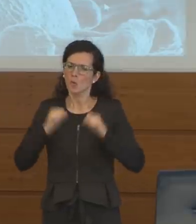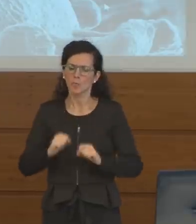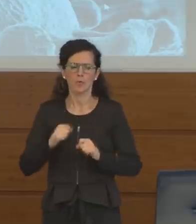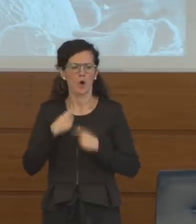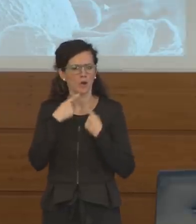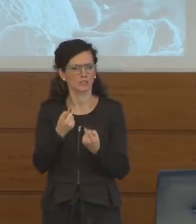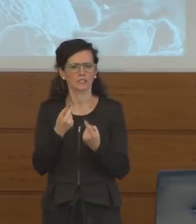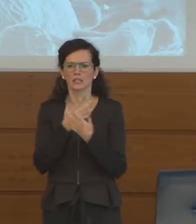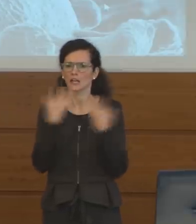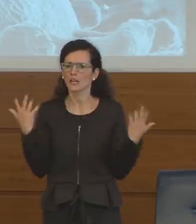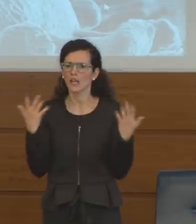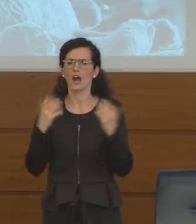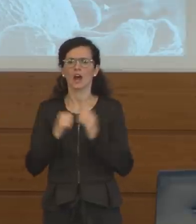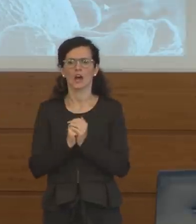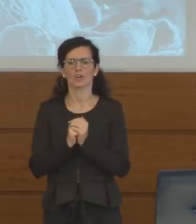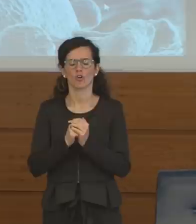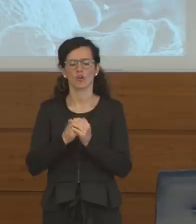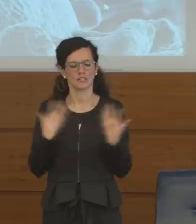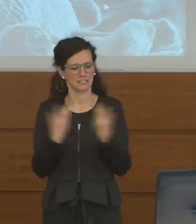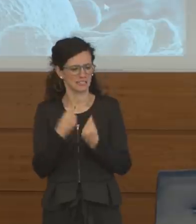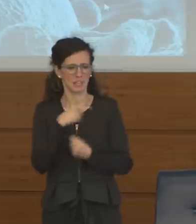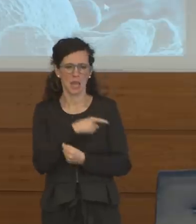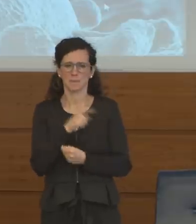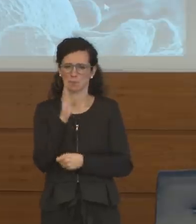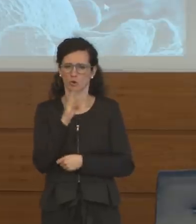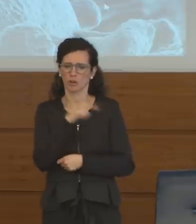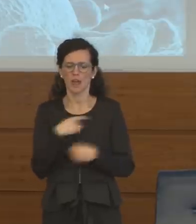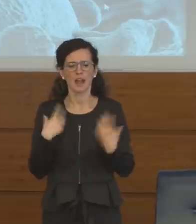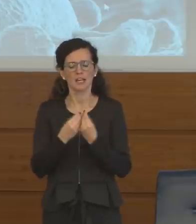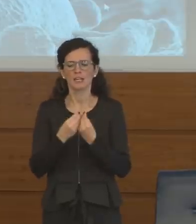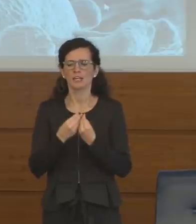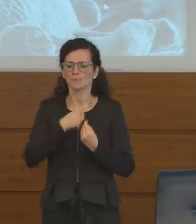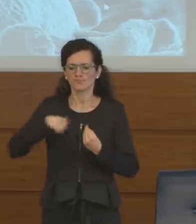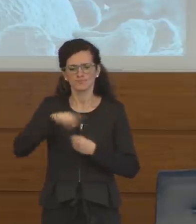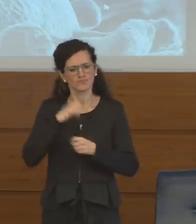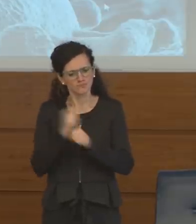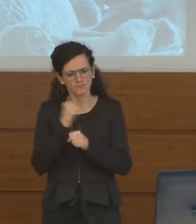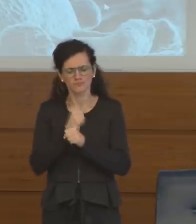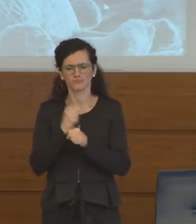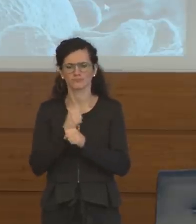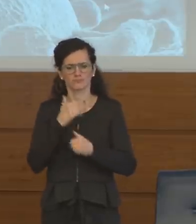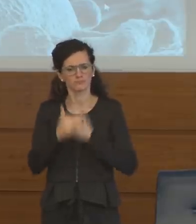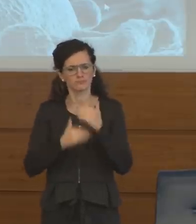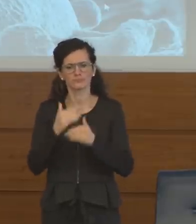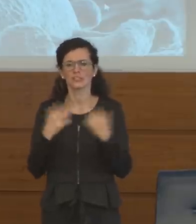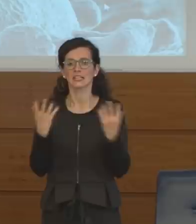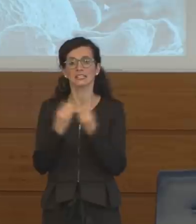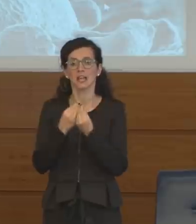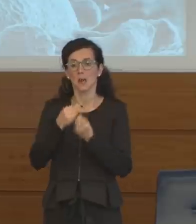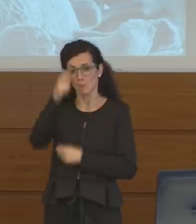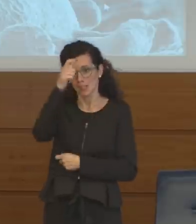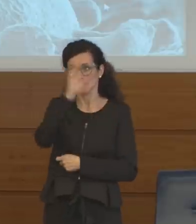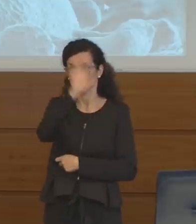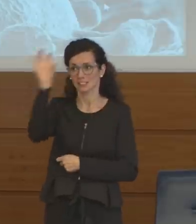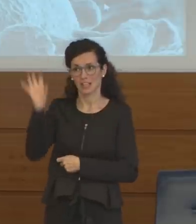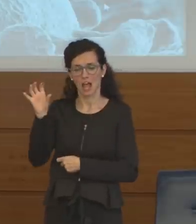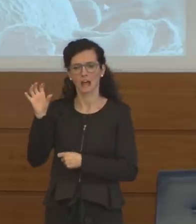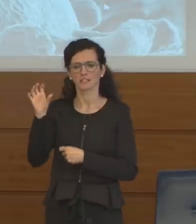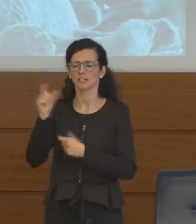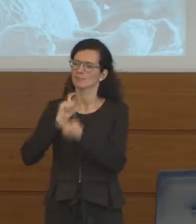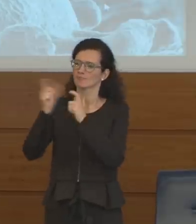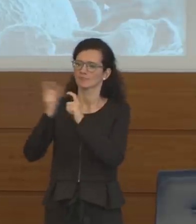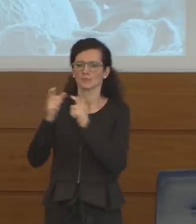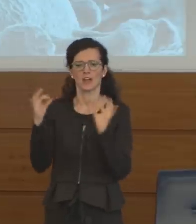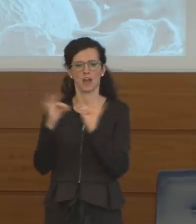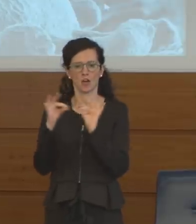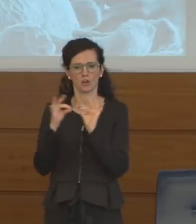insieme al commissario è che si stanno prendendo in questo momento tutte le misure necessarie e anche in raccordo con gli altri paesi, quelli confinanti che